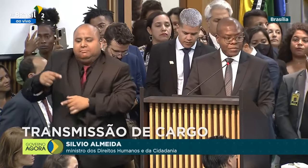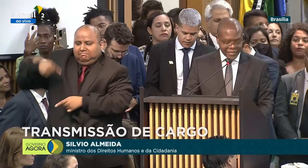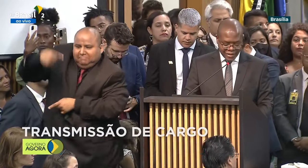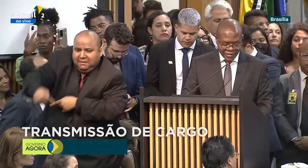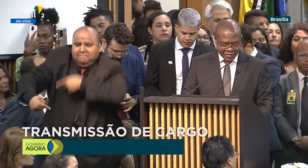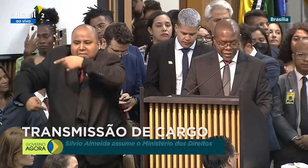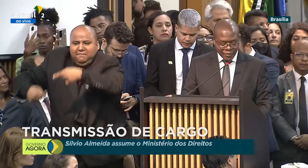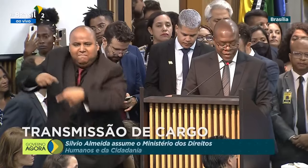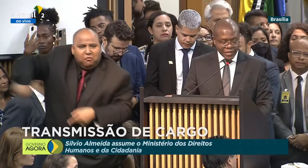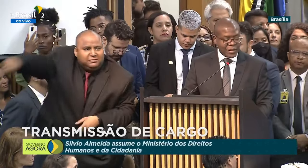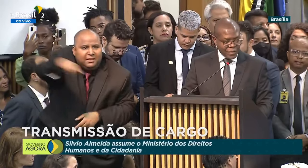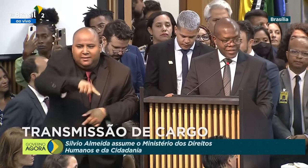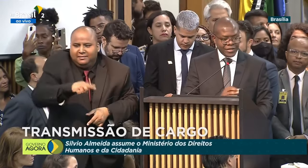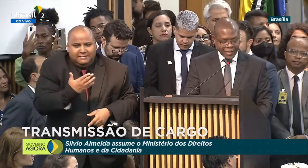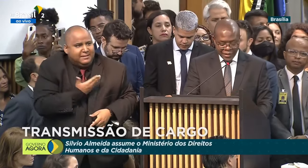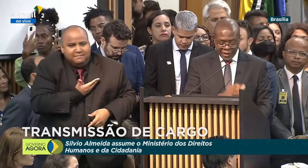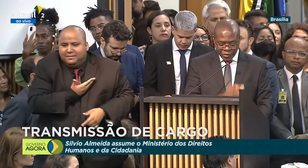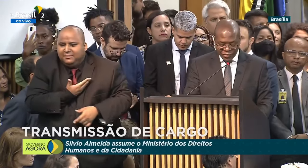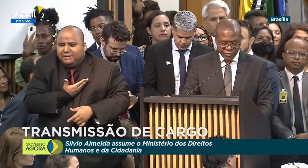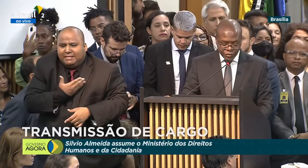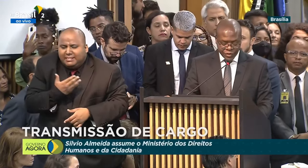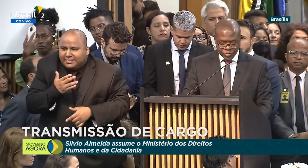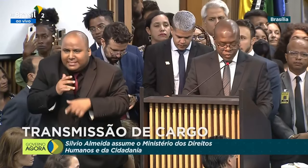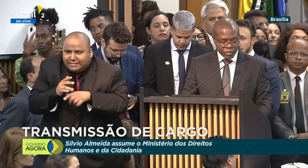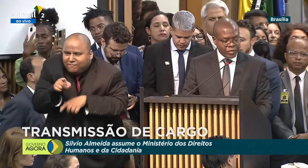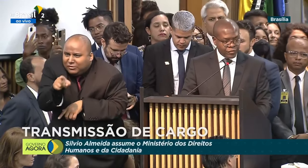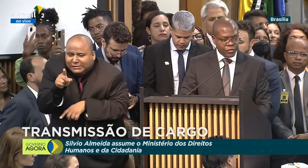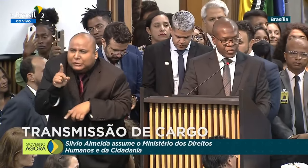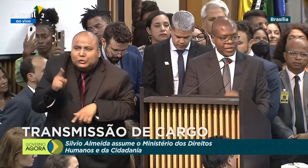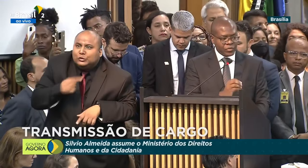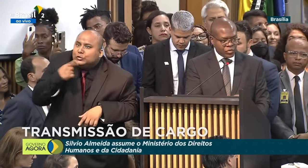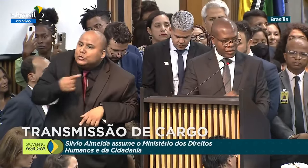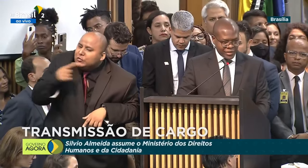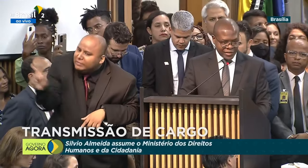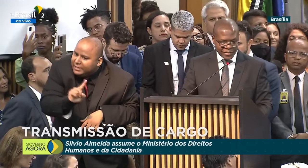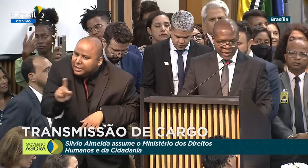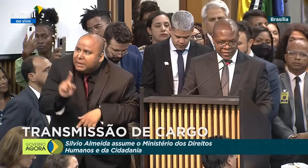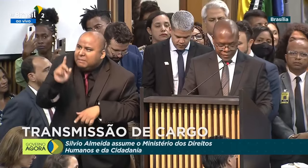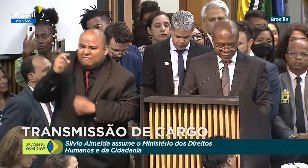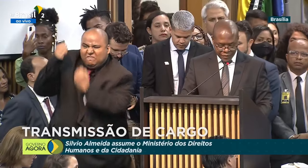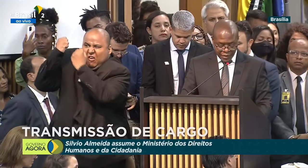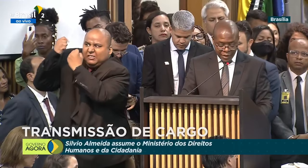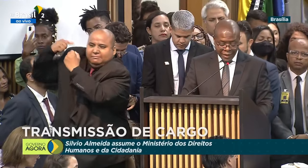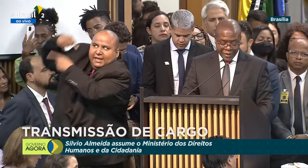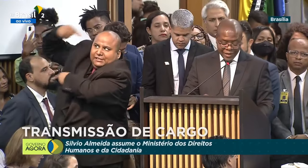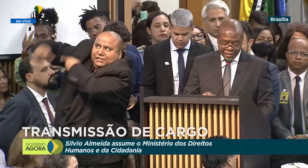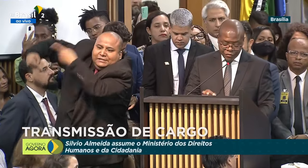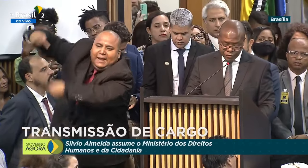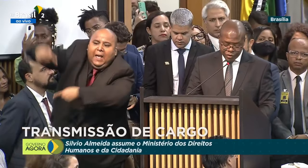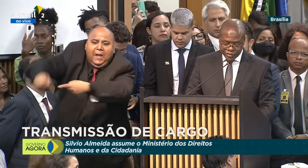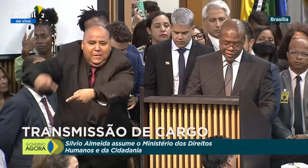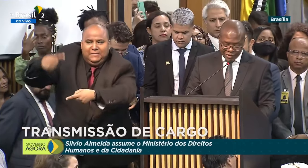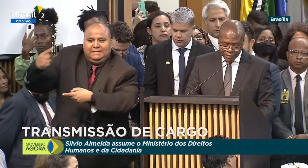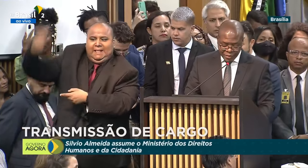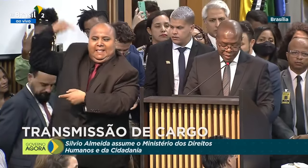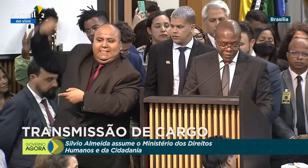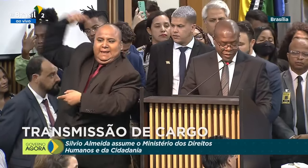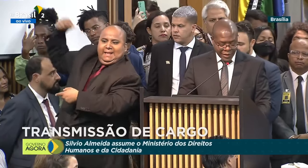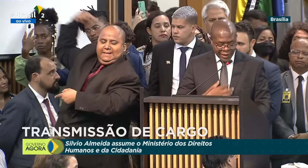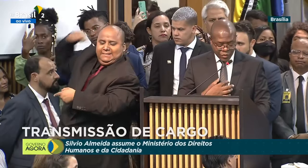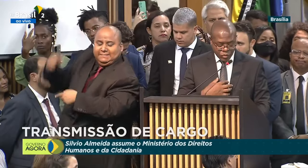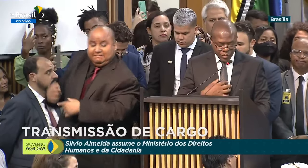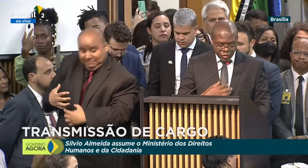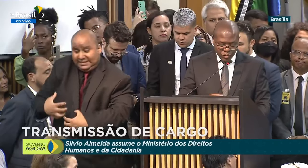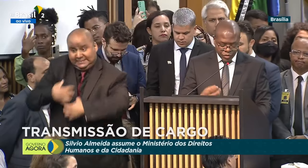irmãos e irmãs que aqui estão jamais se enganem a nossa força sobre toda a força dos nossos ancestrais nessa força que também